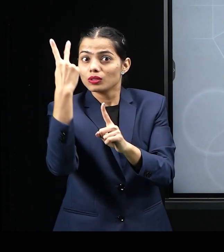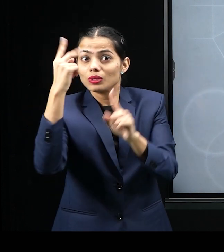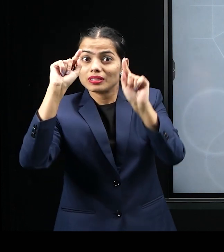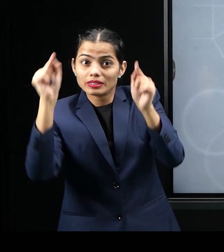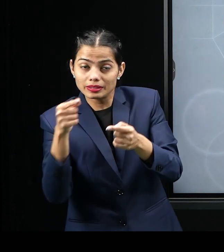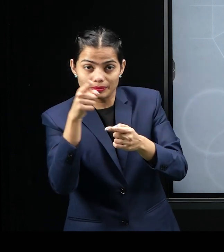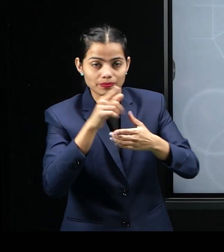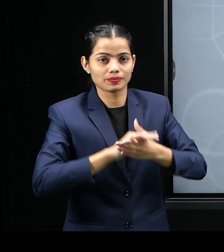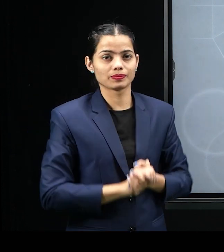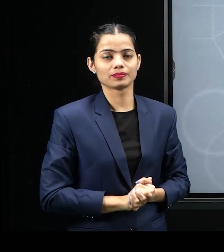2k+1 ಹೋಲ್ ಸ್ಕ್ವೇರ್